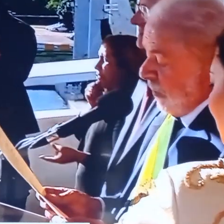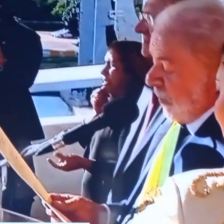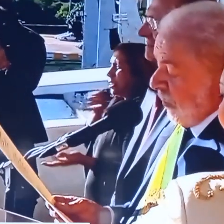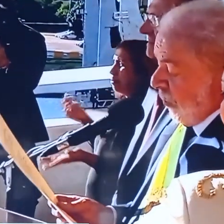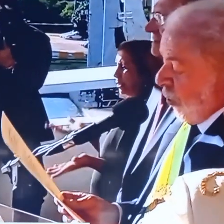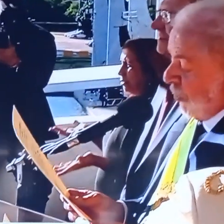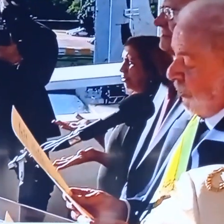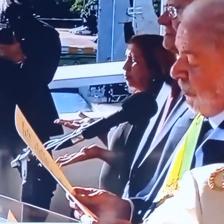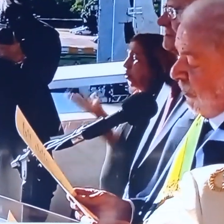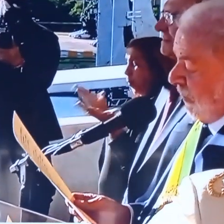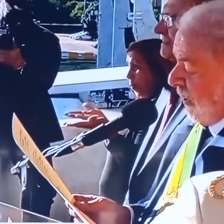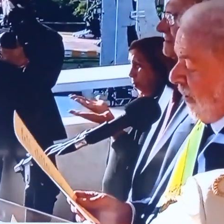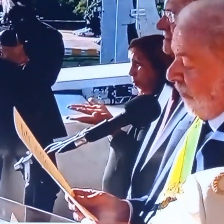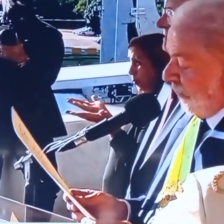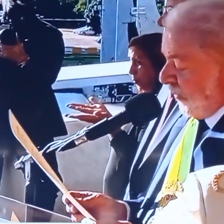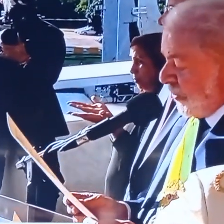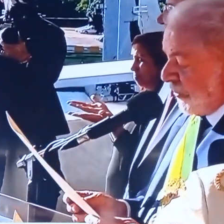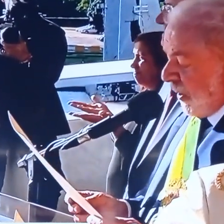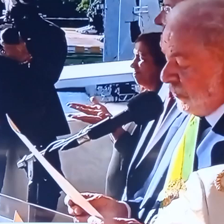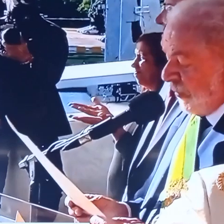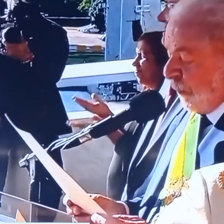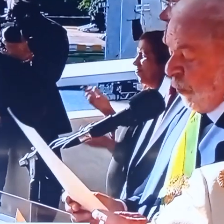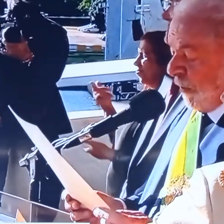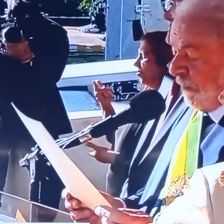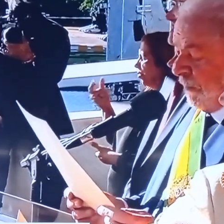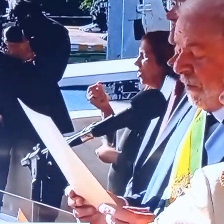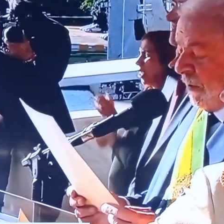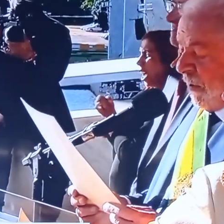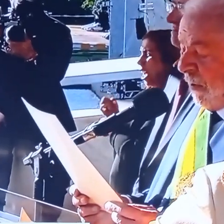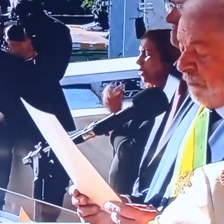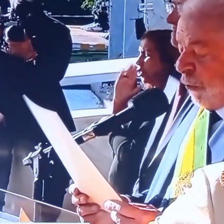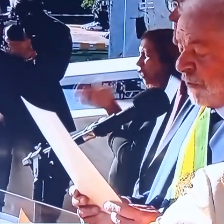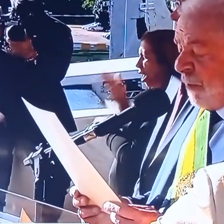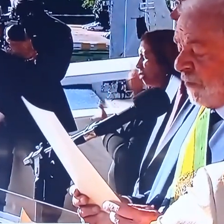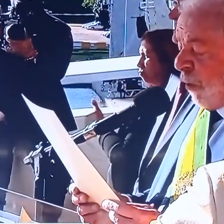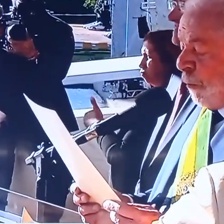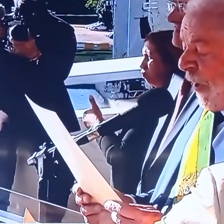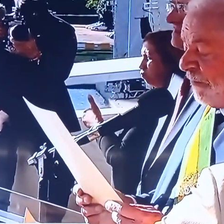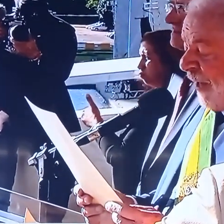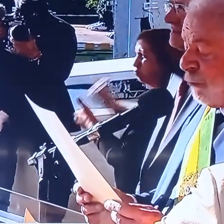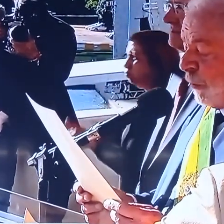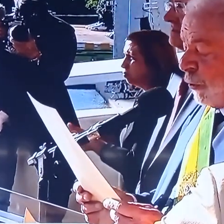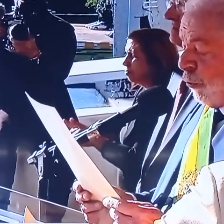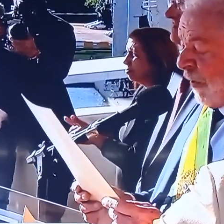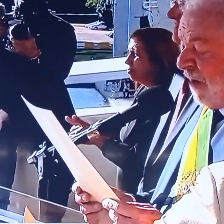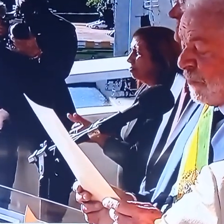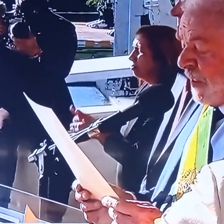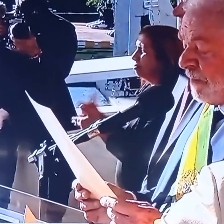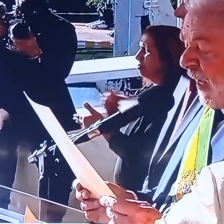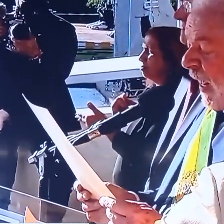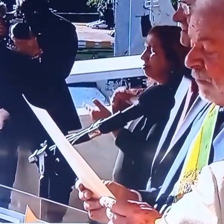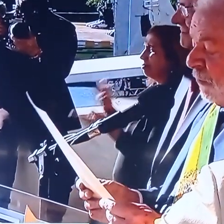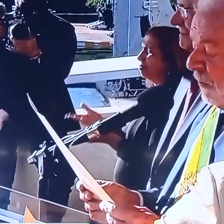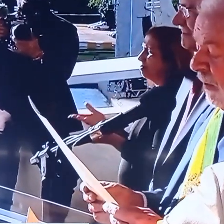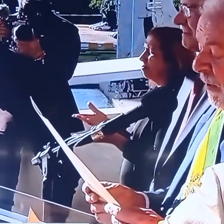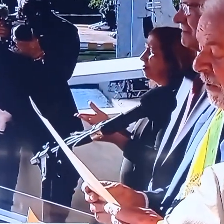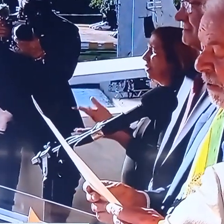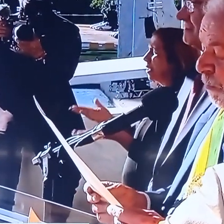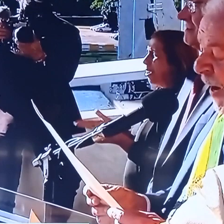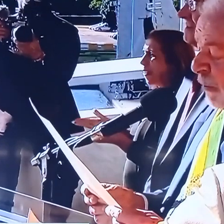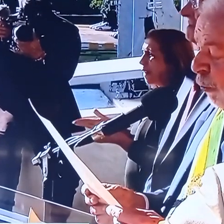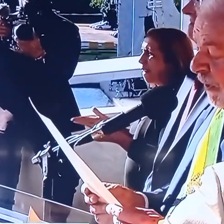Infelizmente, hoje, 20 anos depois, voltamos a um passado que julgávamos enterrado.